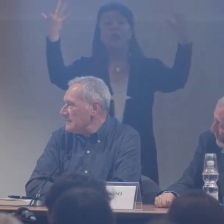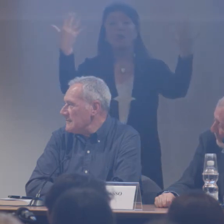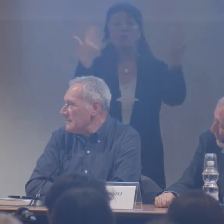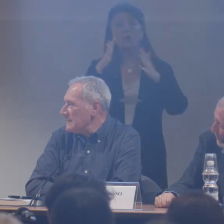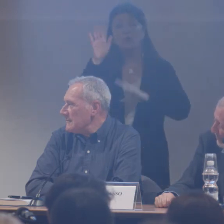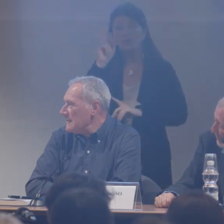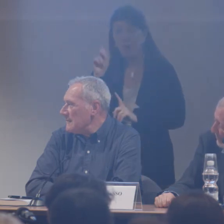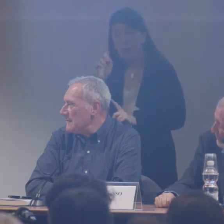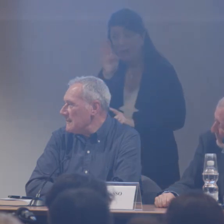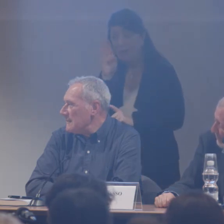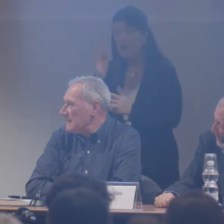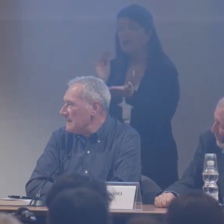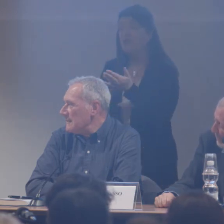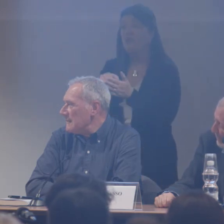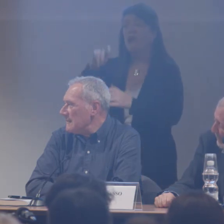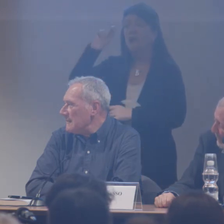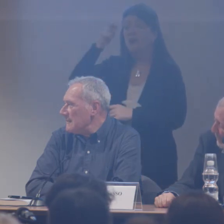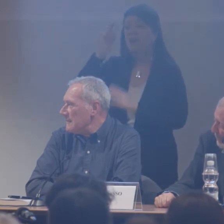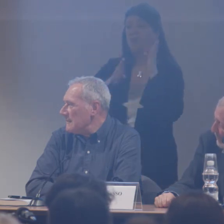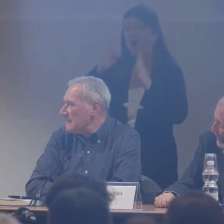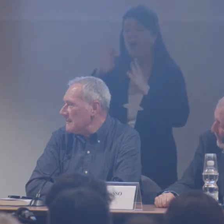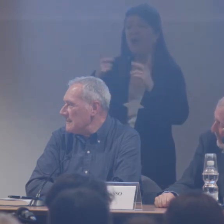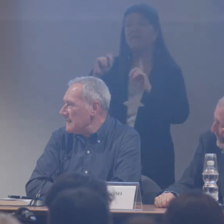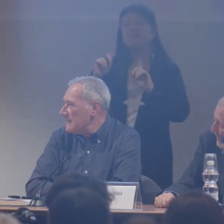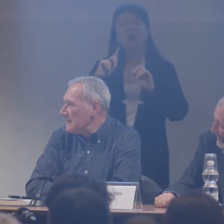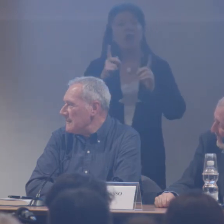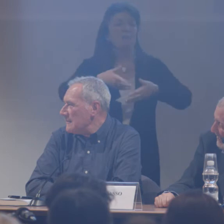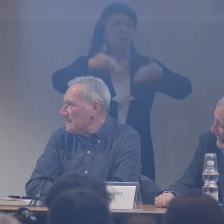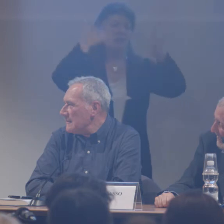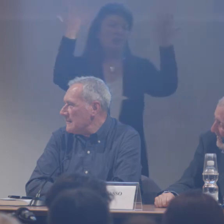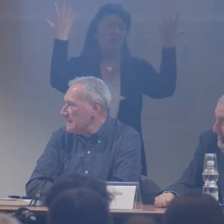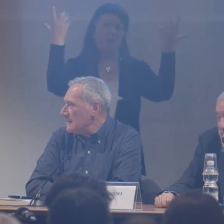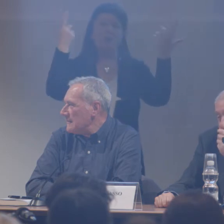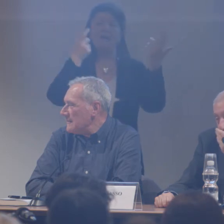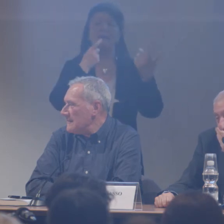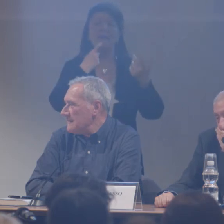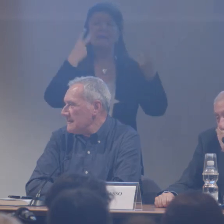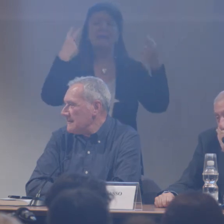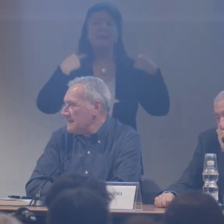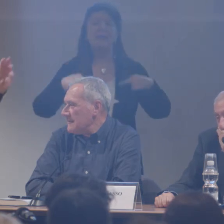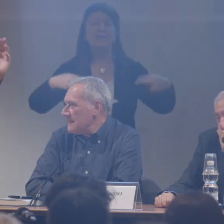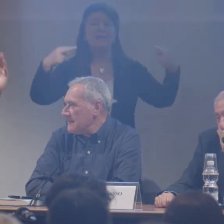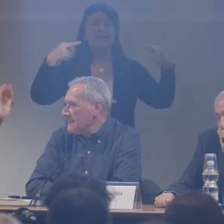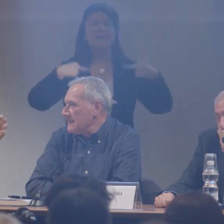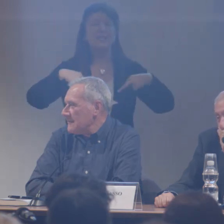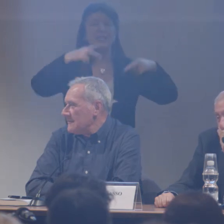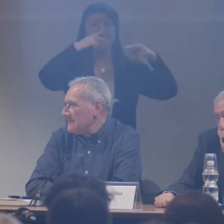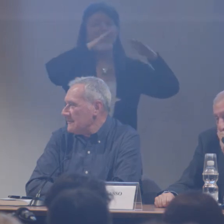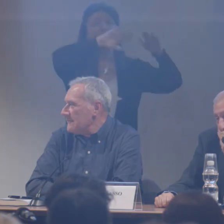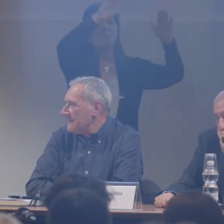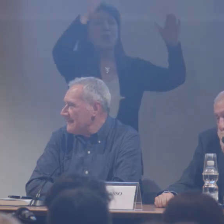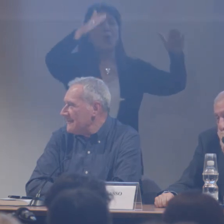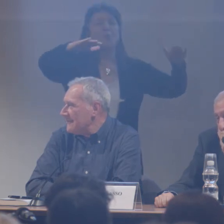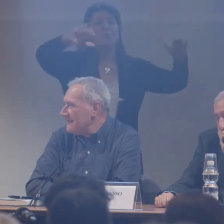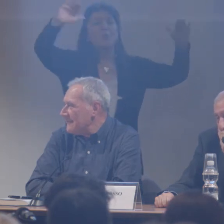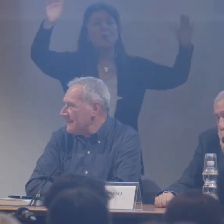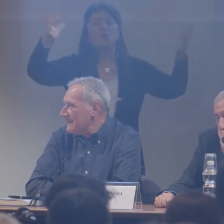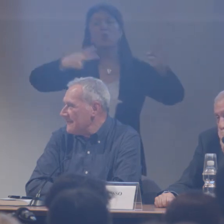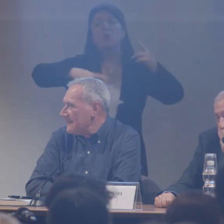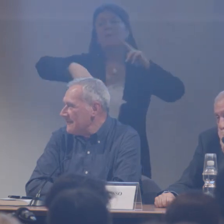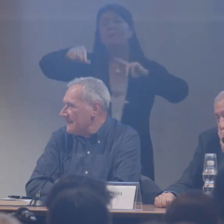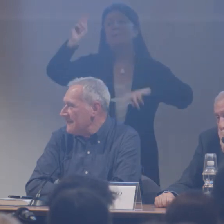chiedere. Sì, basta sempre parlare di mafia. Ricordati che Goethe disse che il Ponte Pellegrino è il promontorio più bello, e dice: